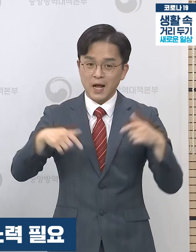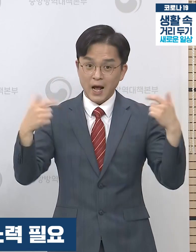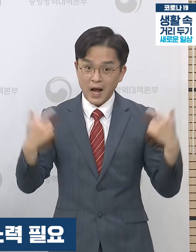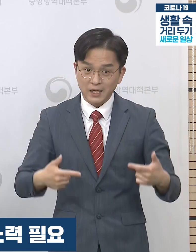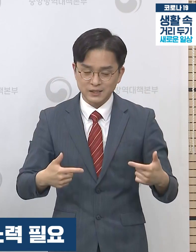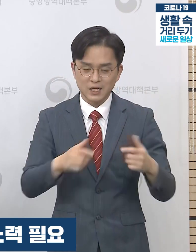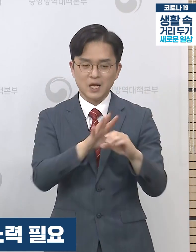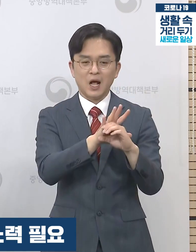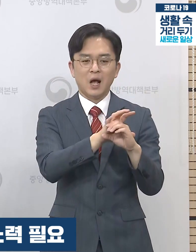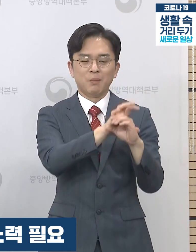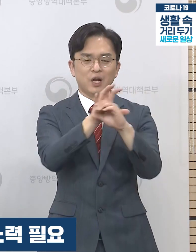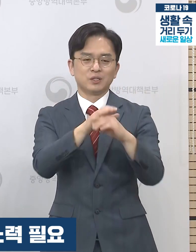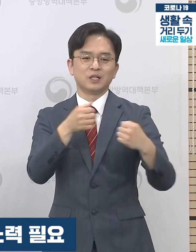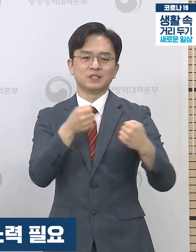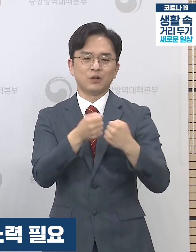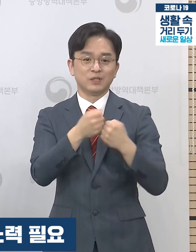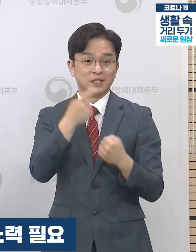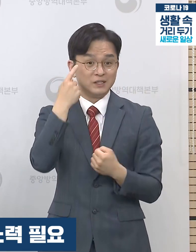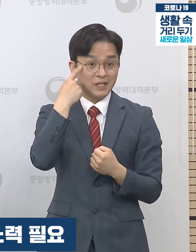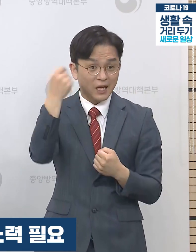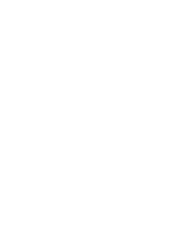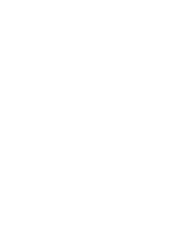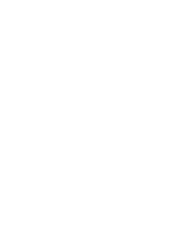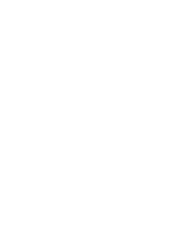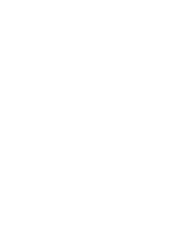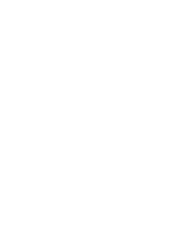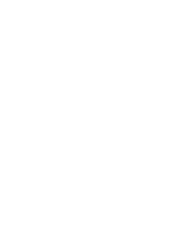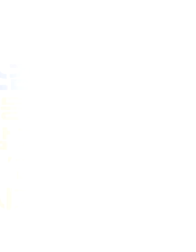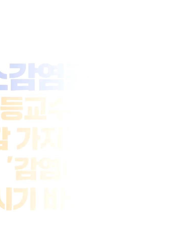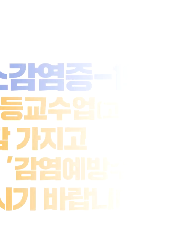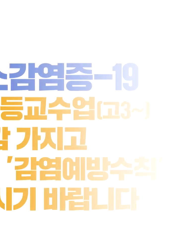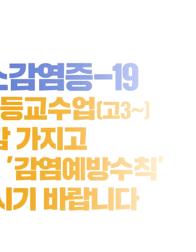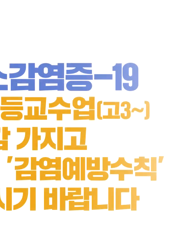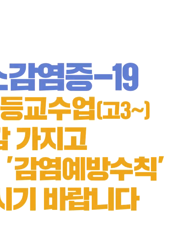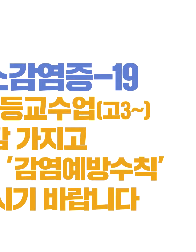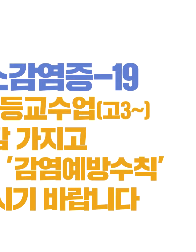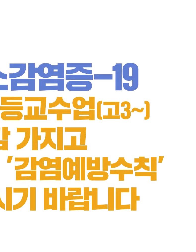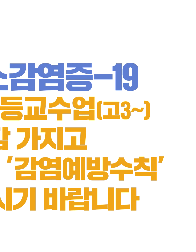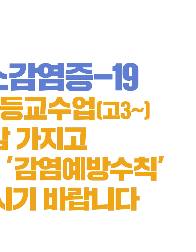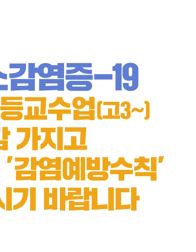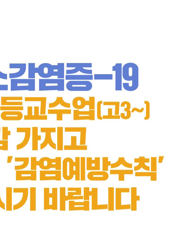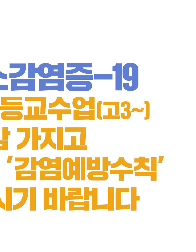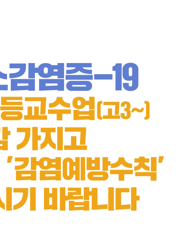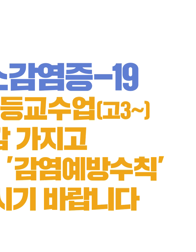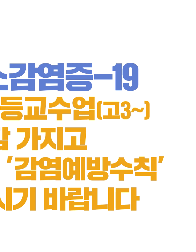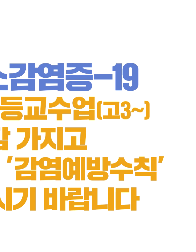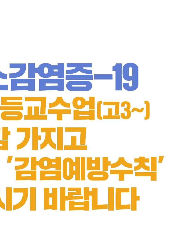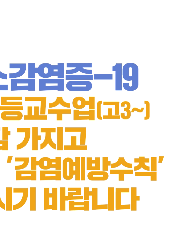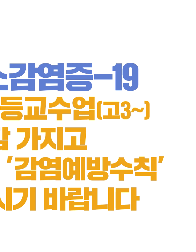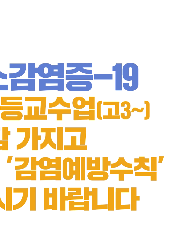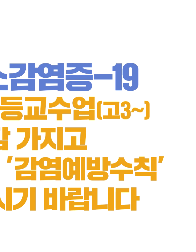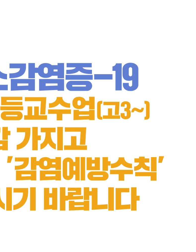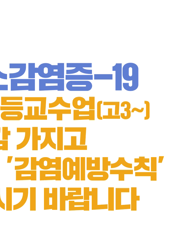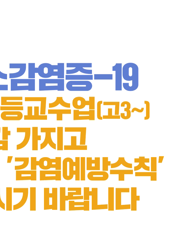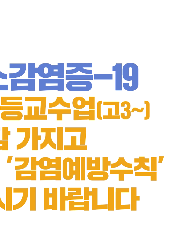마음으로 삼가할 것을 다시 한번 부탁드립니다.